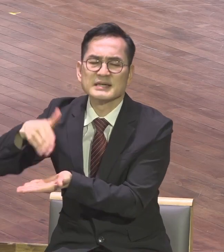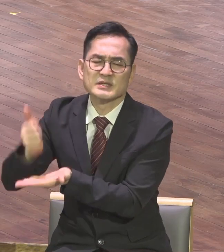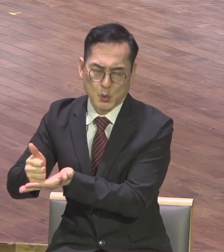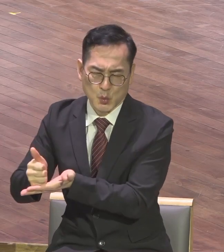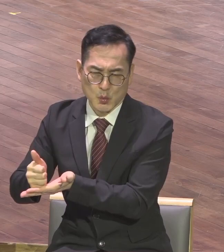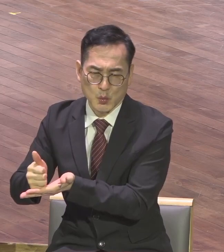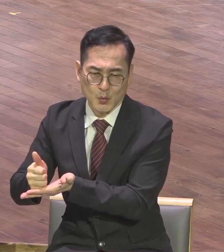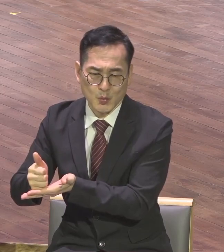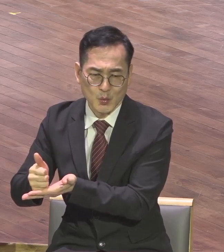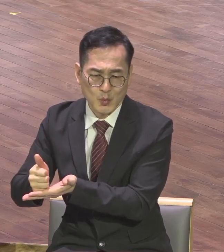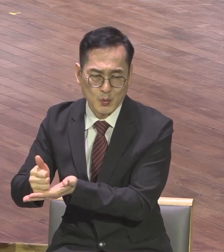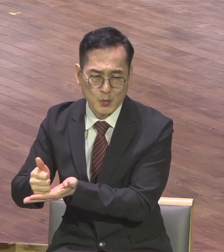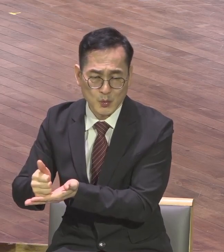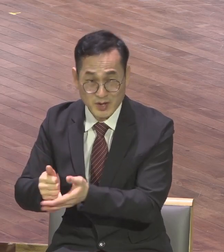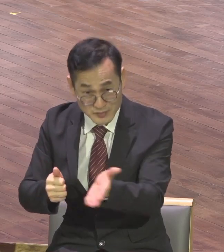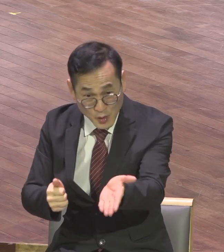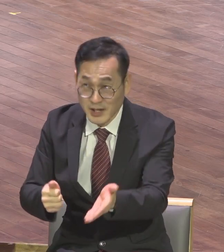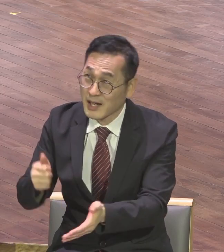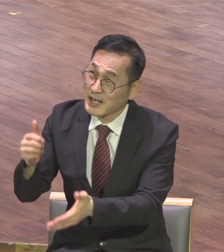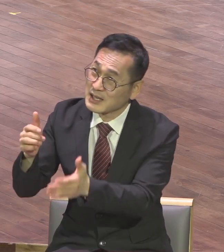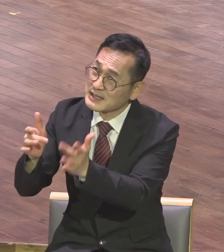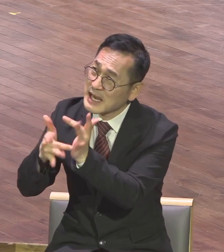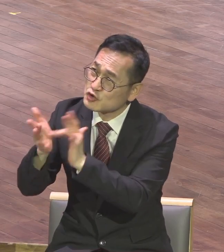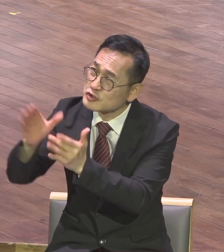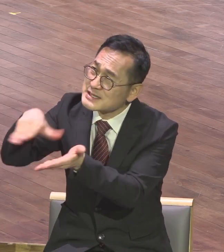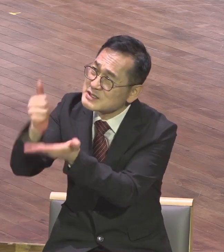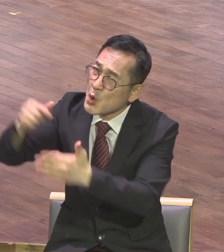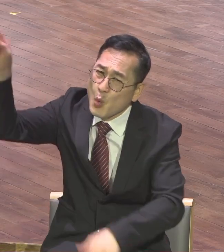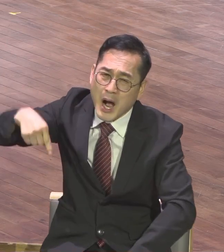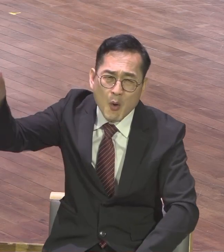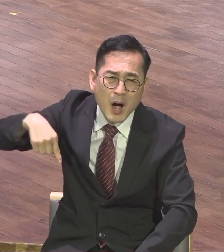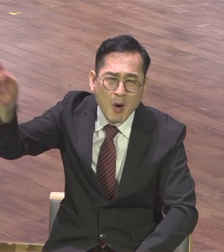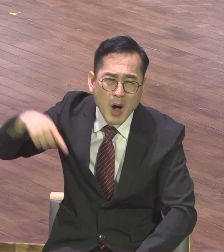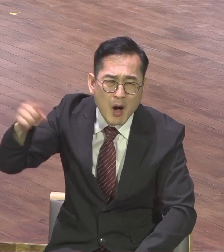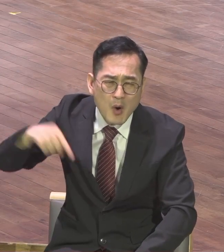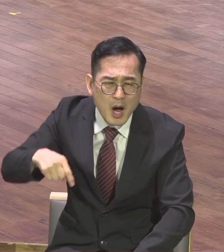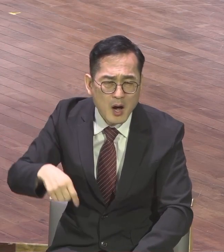이 예수가 곧 너희들이 기다리고 있는 메시아 그리스도다.